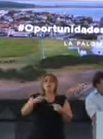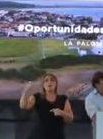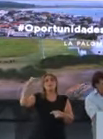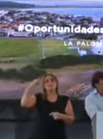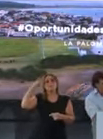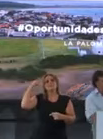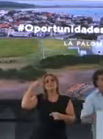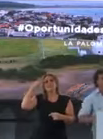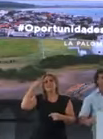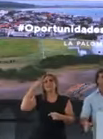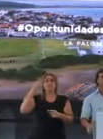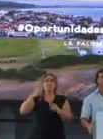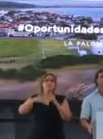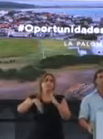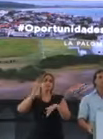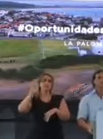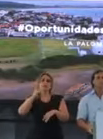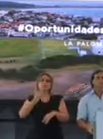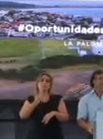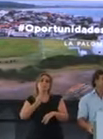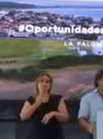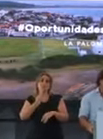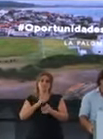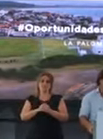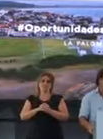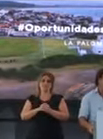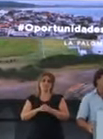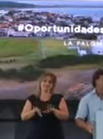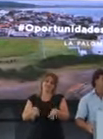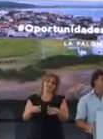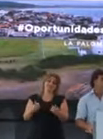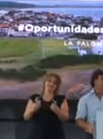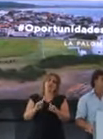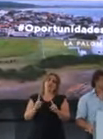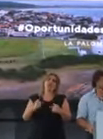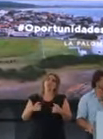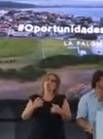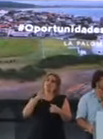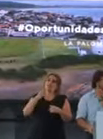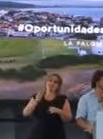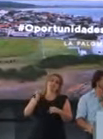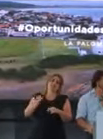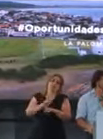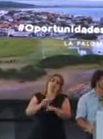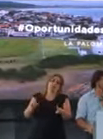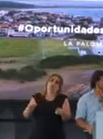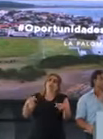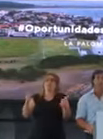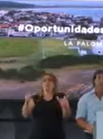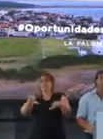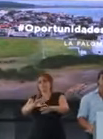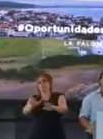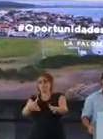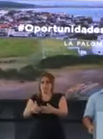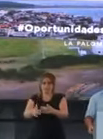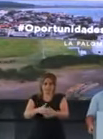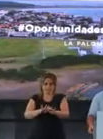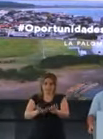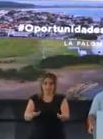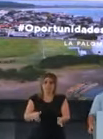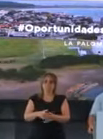pensando en la mayoría política. Era necesaria, no soy yo quien para juzgarlo, si no, no se puede viabilizar un